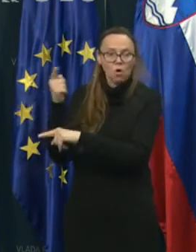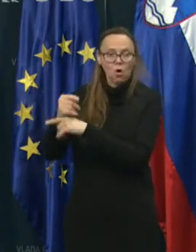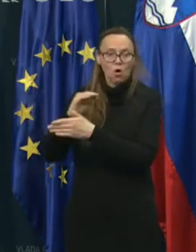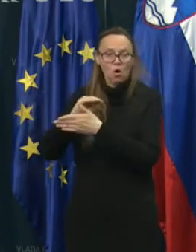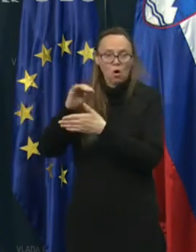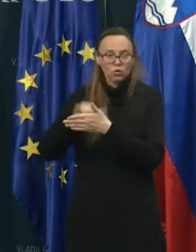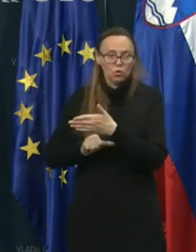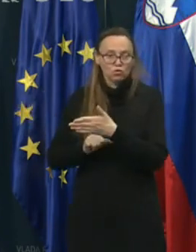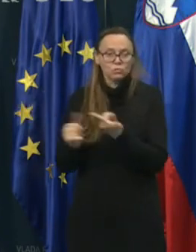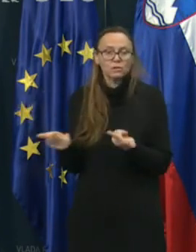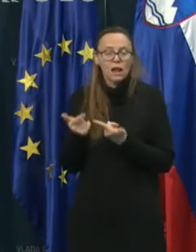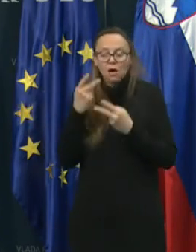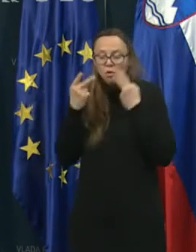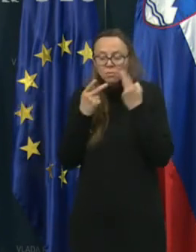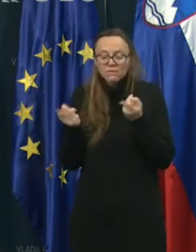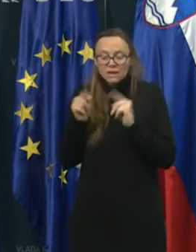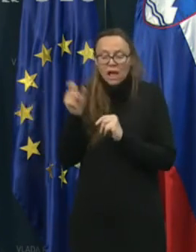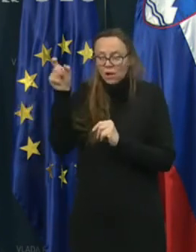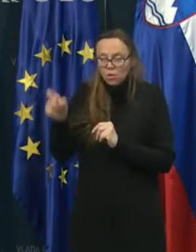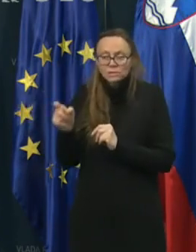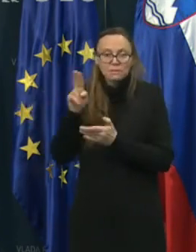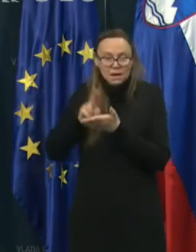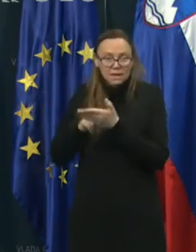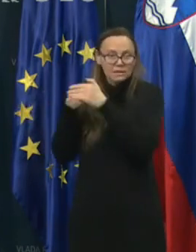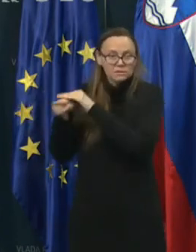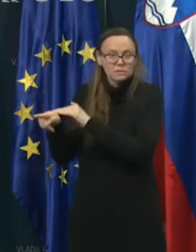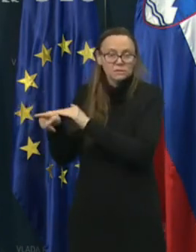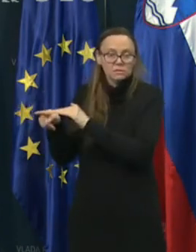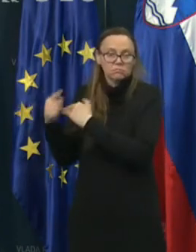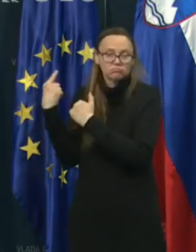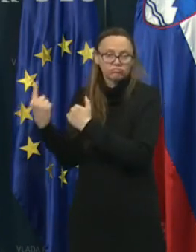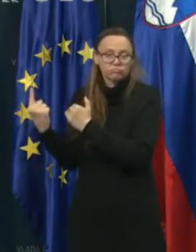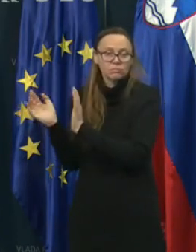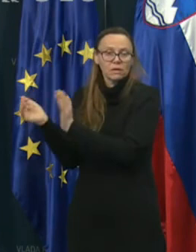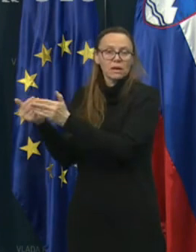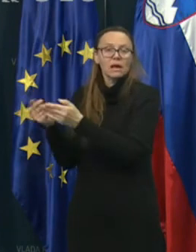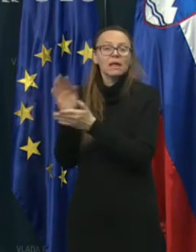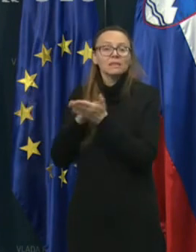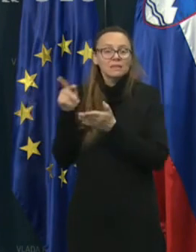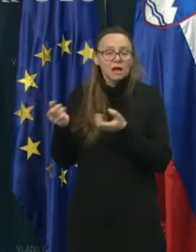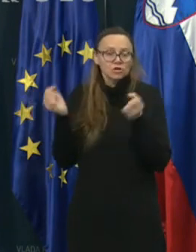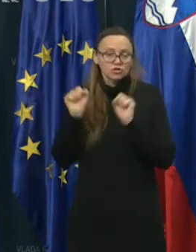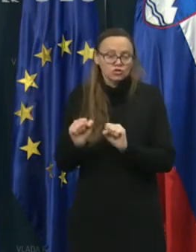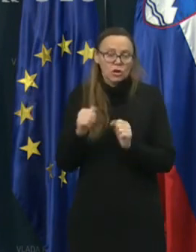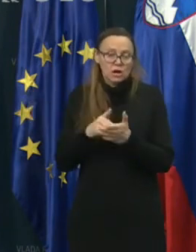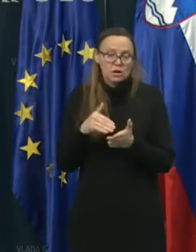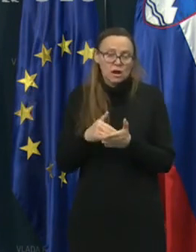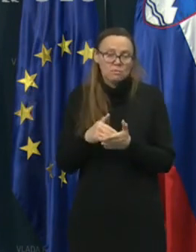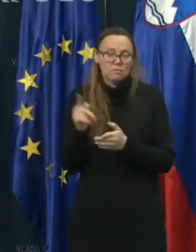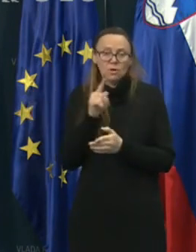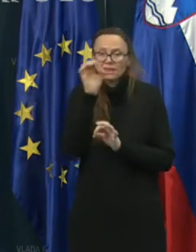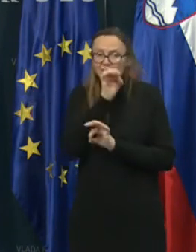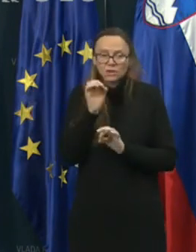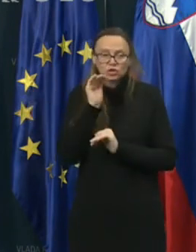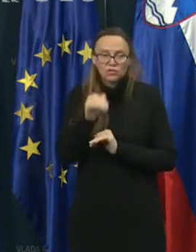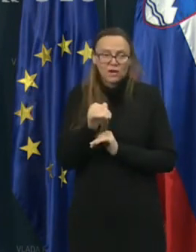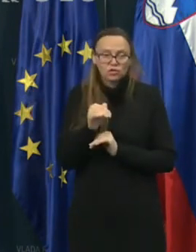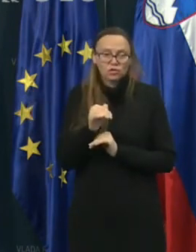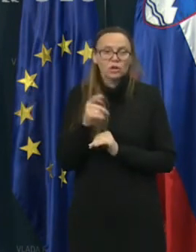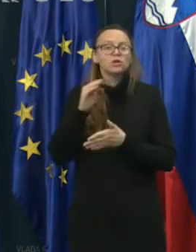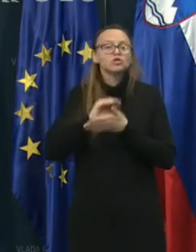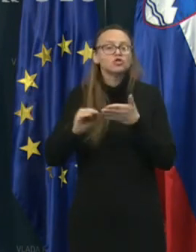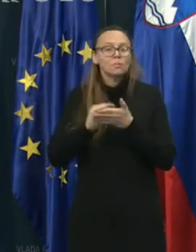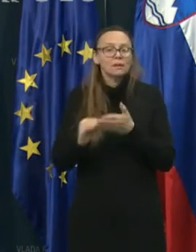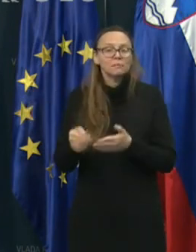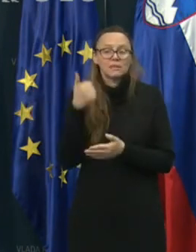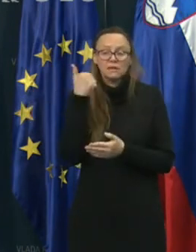preveri, ali je oseba v karanteni ali ni. Taka pooblastila potrebujemo in nič več. So pa napisane